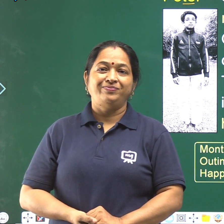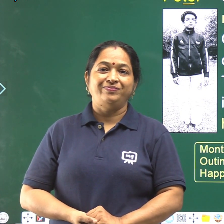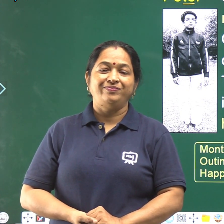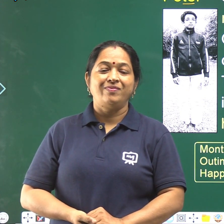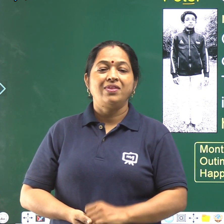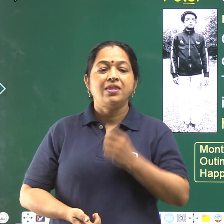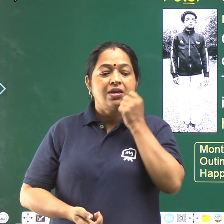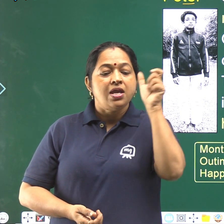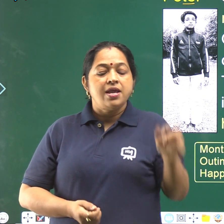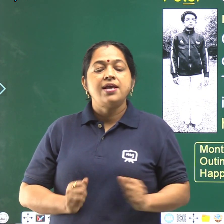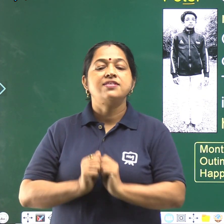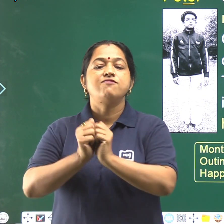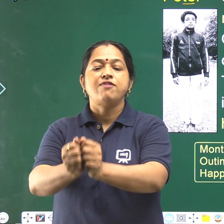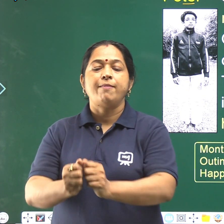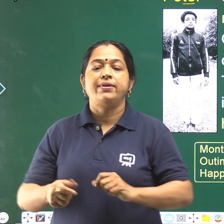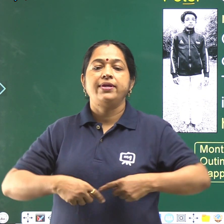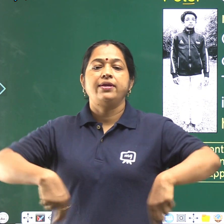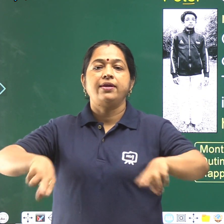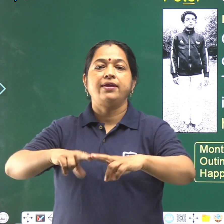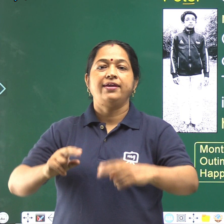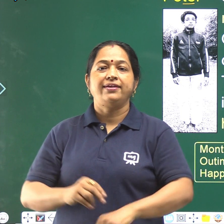his family